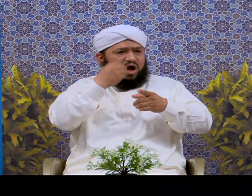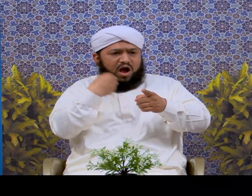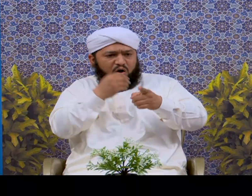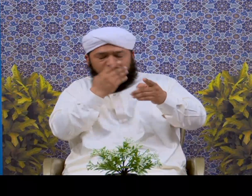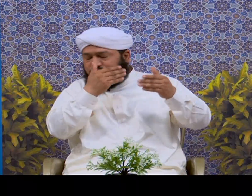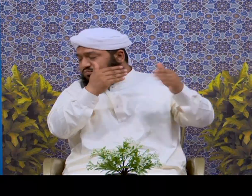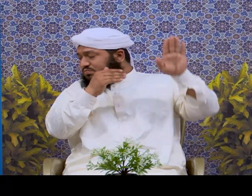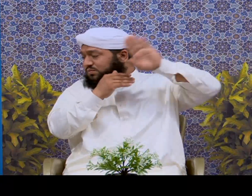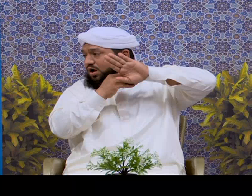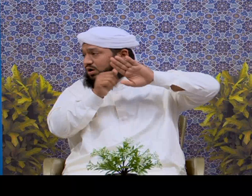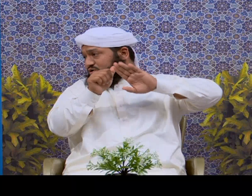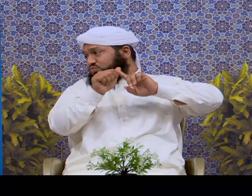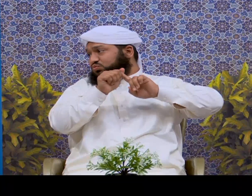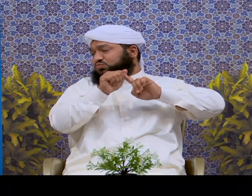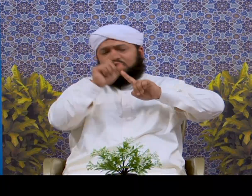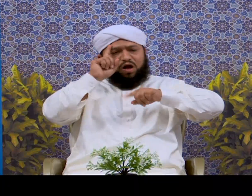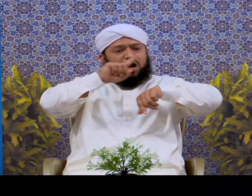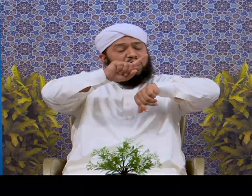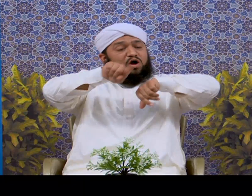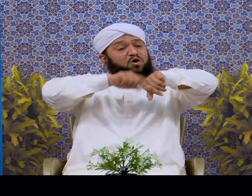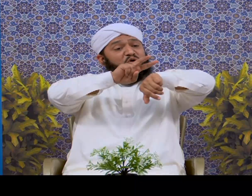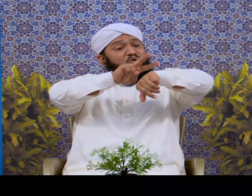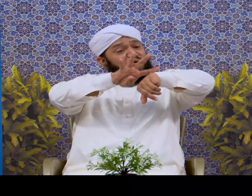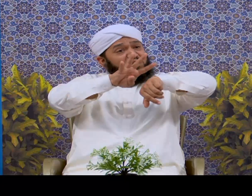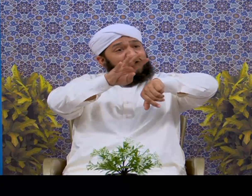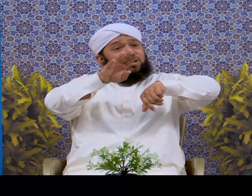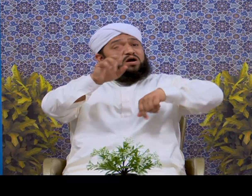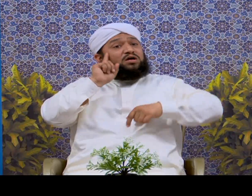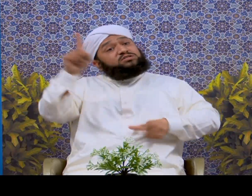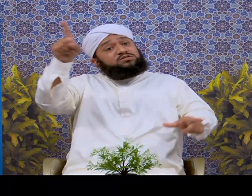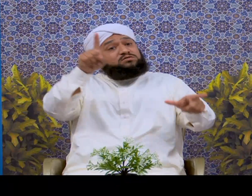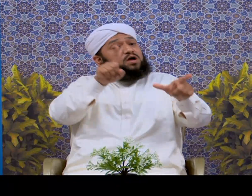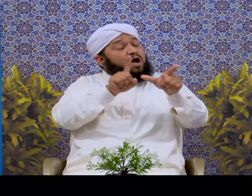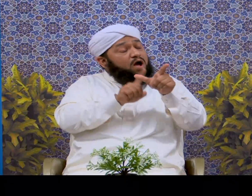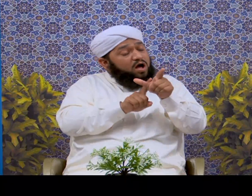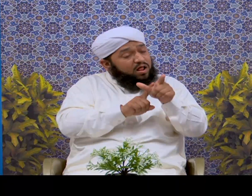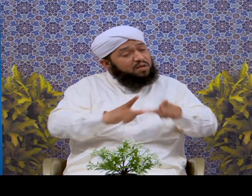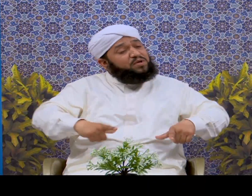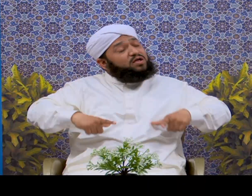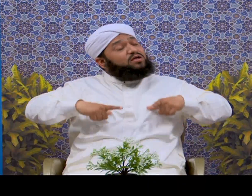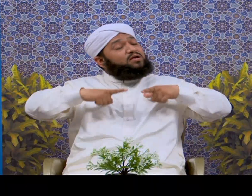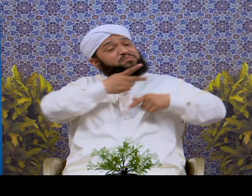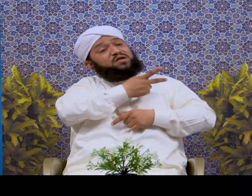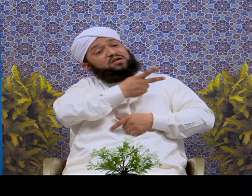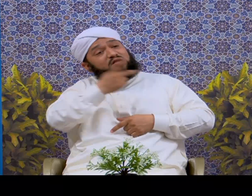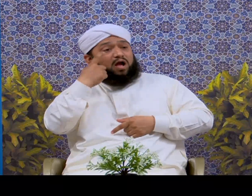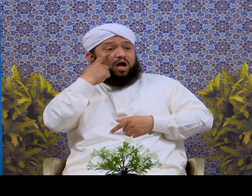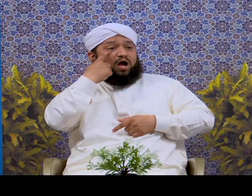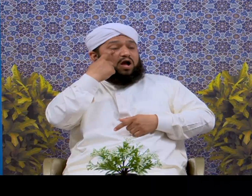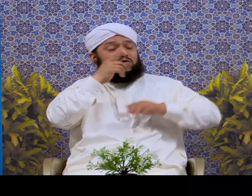نہ دیکھنا، یہ تو 12 ماہ اور 24 گھنٹے لازم و ضروری اور ہر ایک پر فرض ہے۔ مگر ہمارے بزرگان